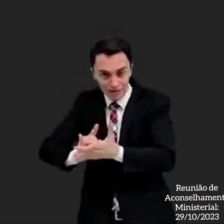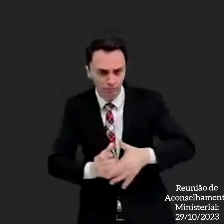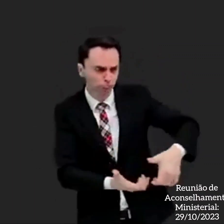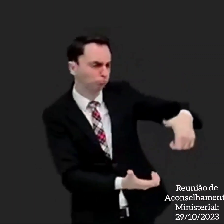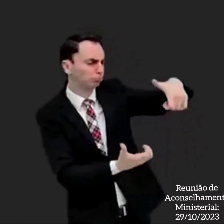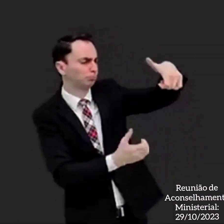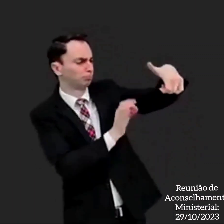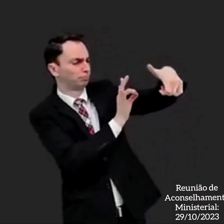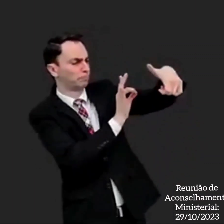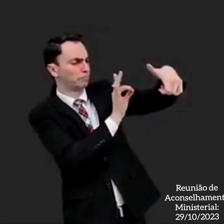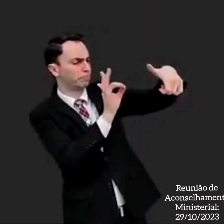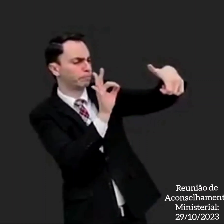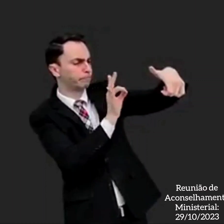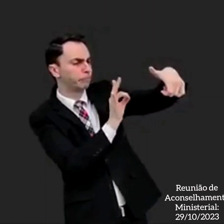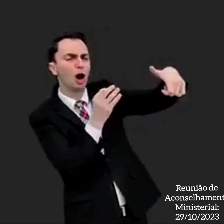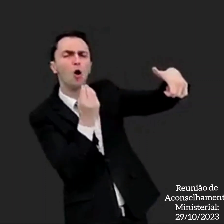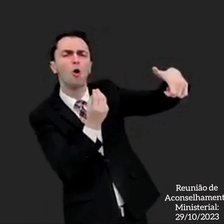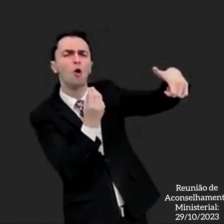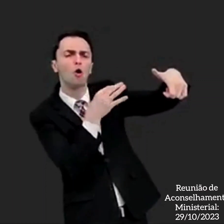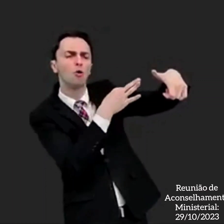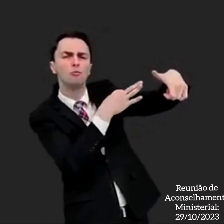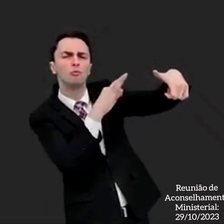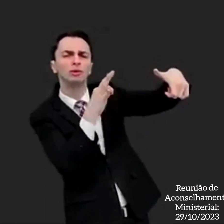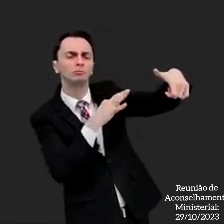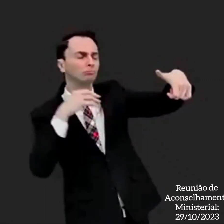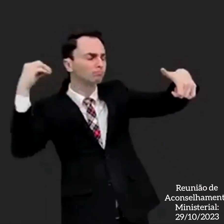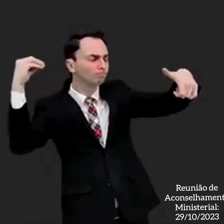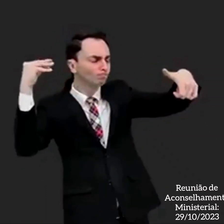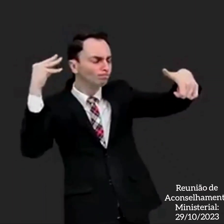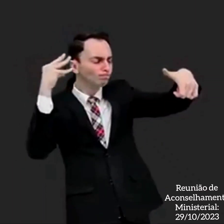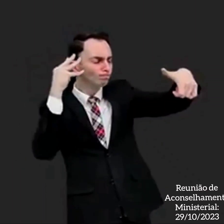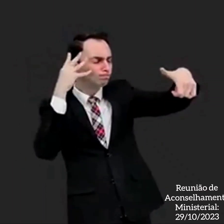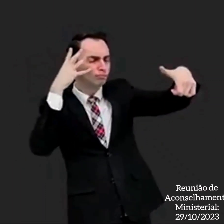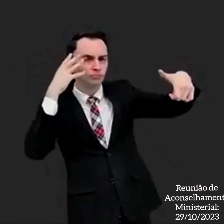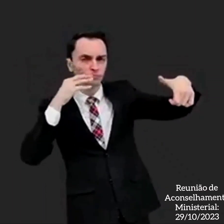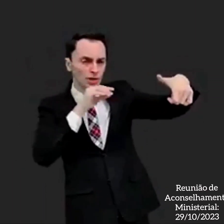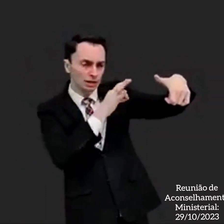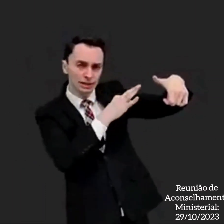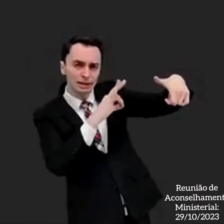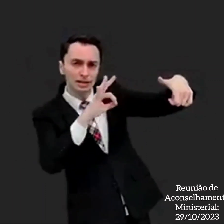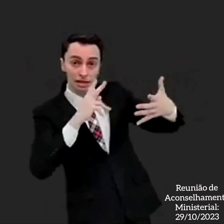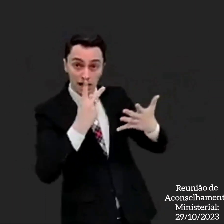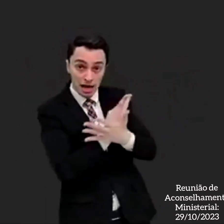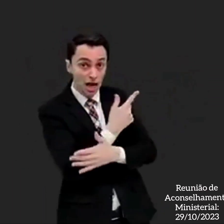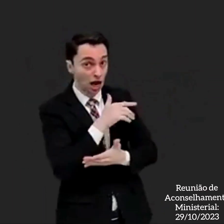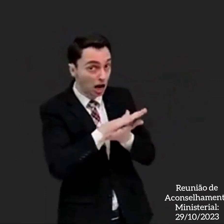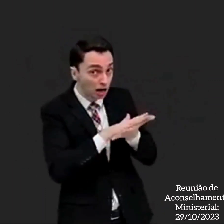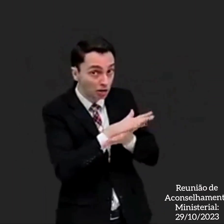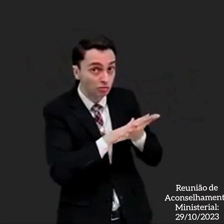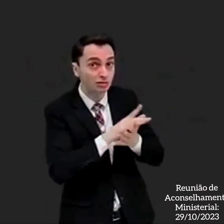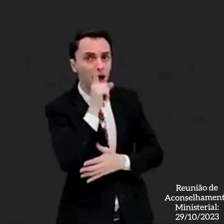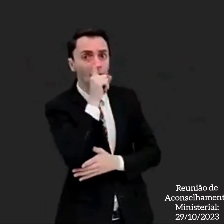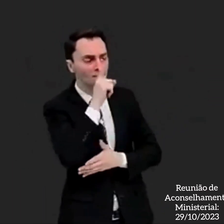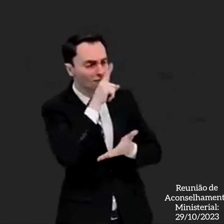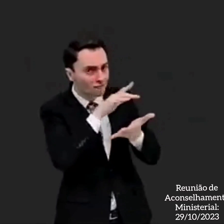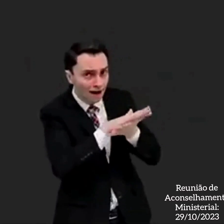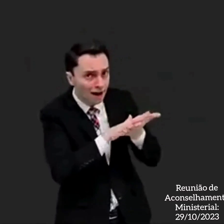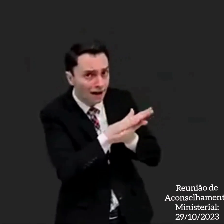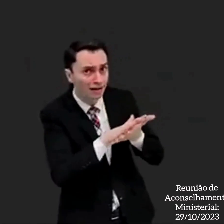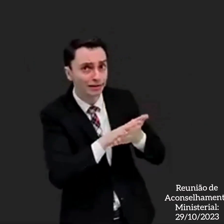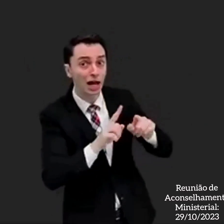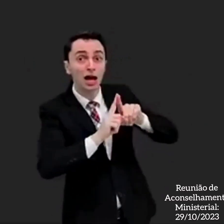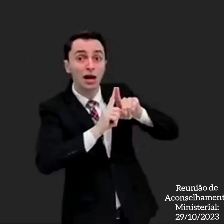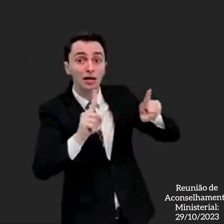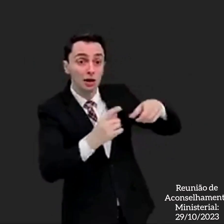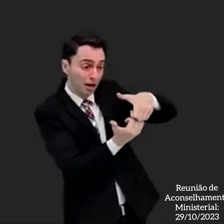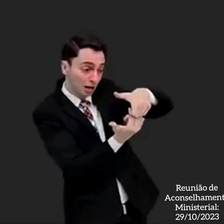detêm inspiração, inerrância e infalibilidade. Como os textos autógrafos